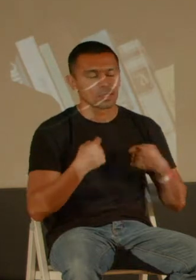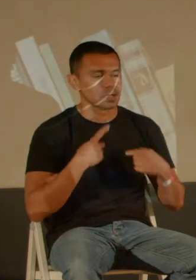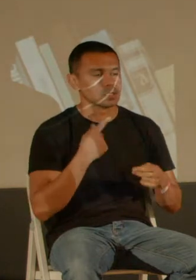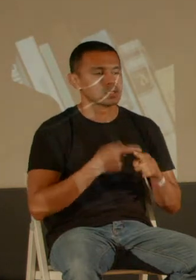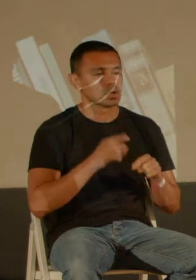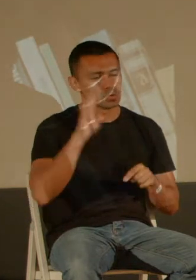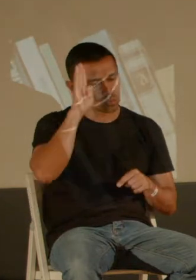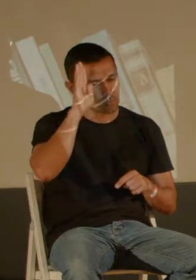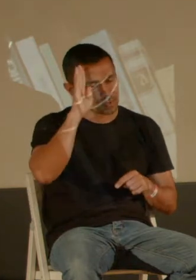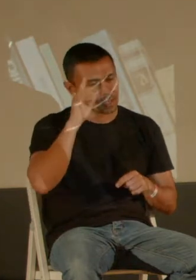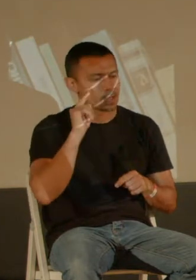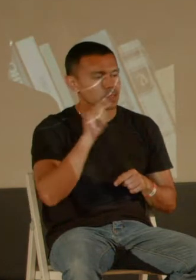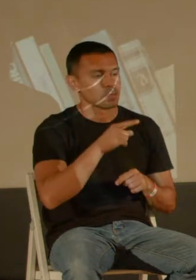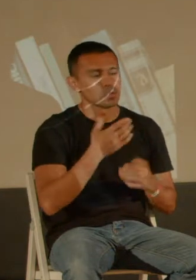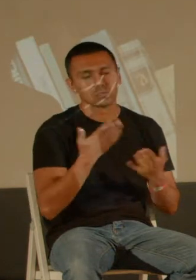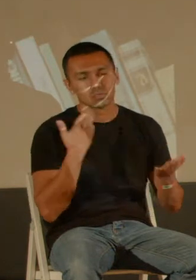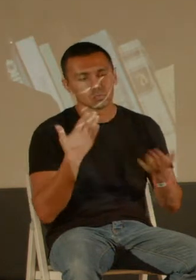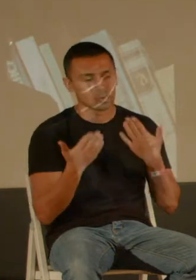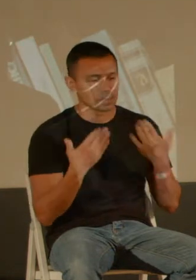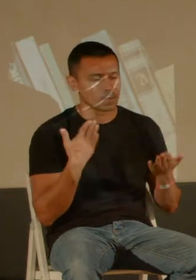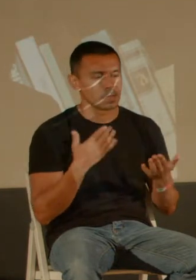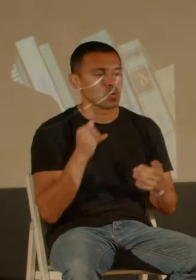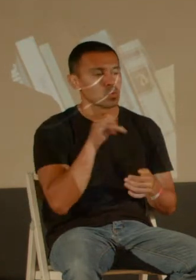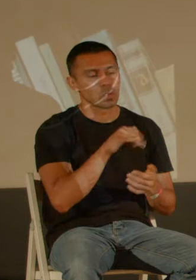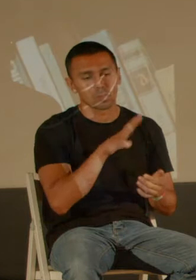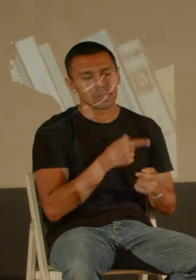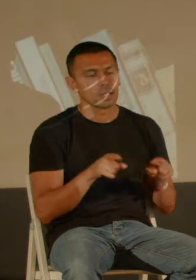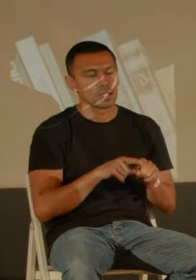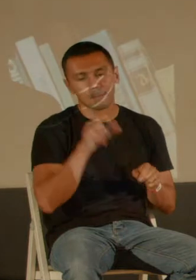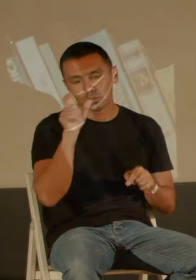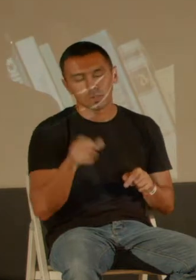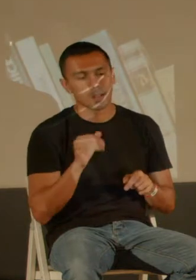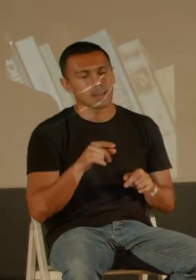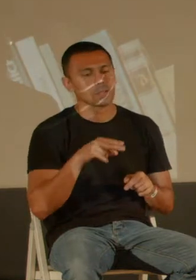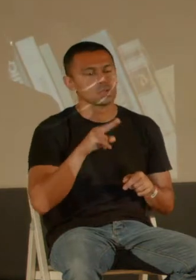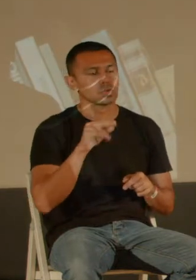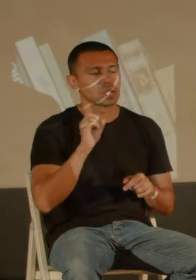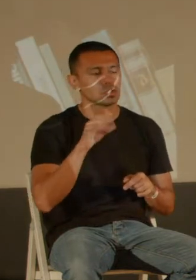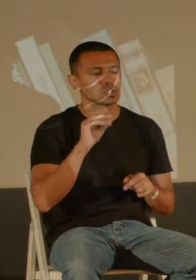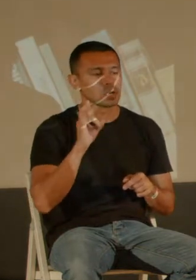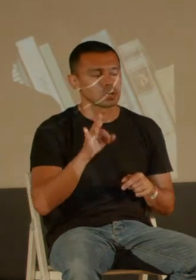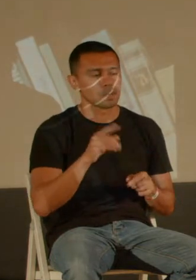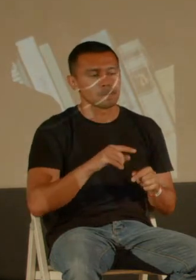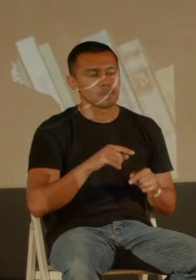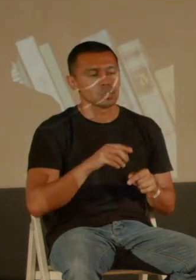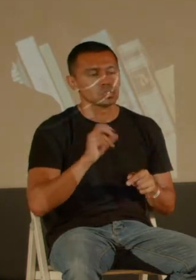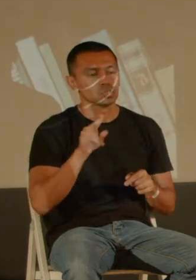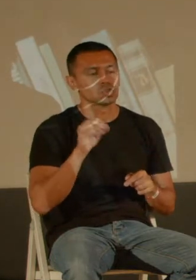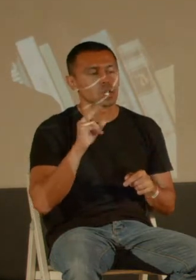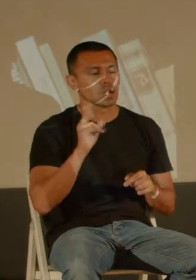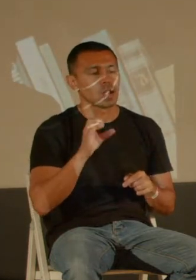це чоловіки там, і стосунки. І в неї були такі персонажі, як містер Денджер, містер Небезпека, там Джек